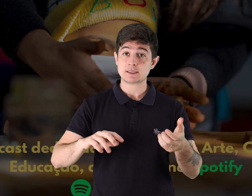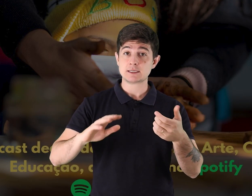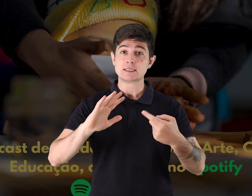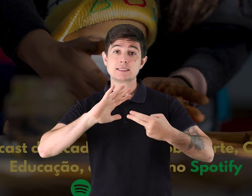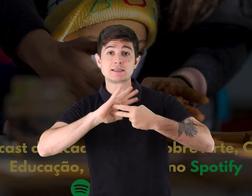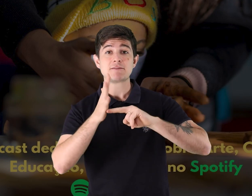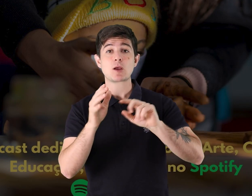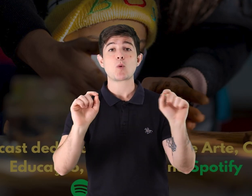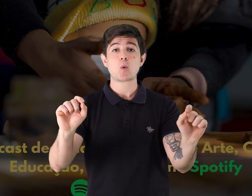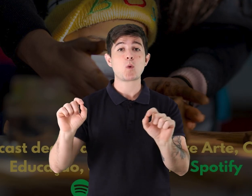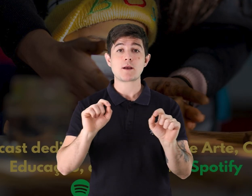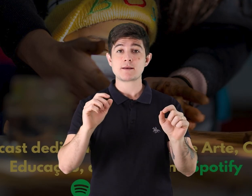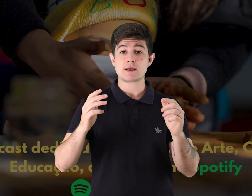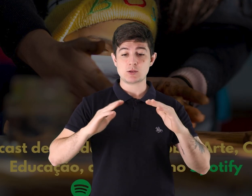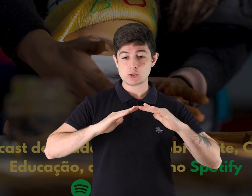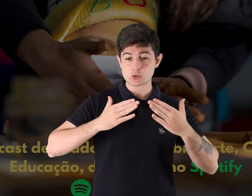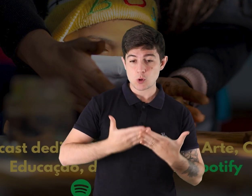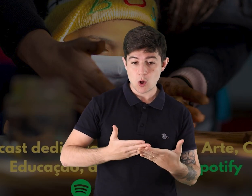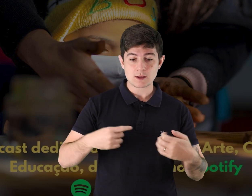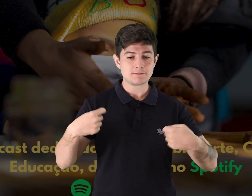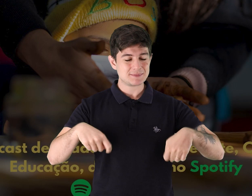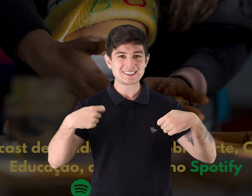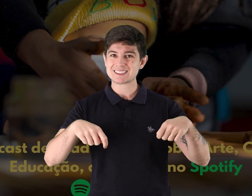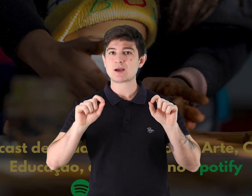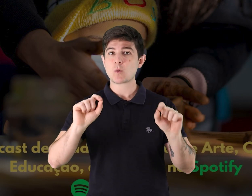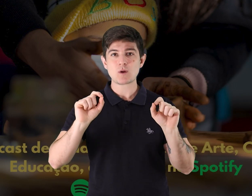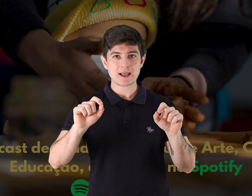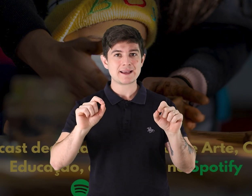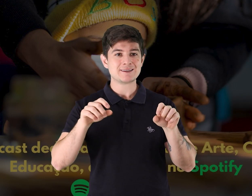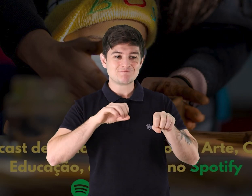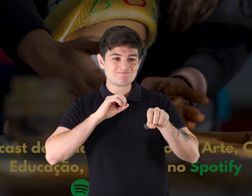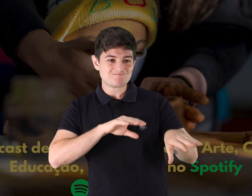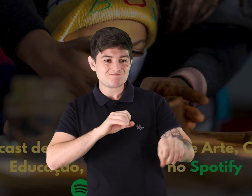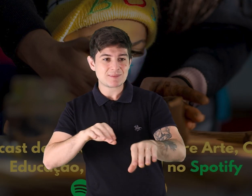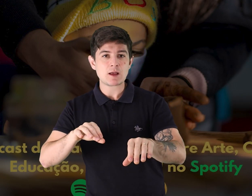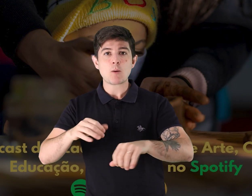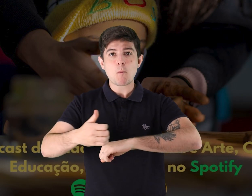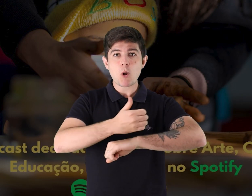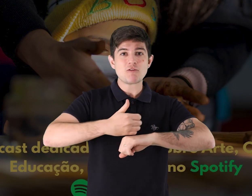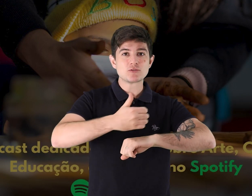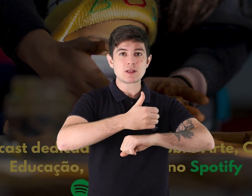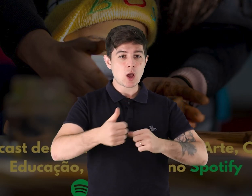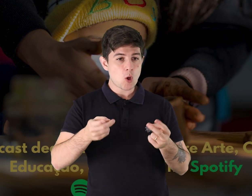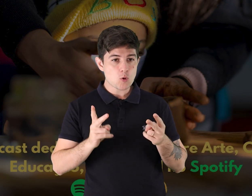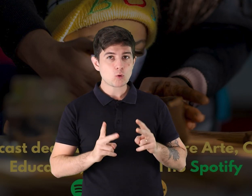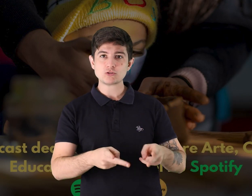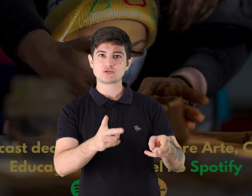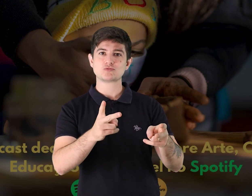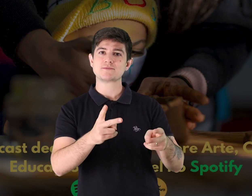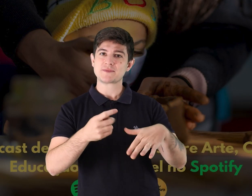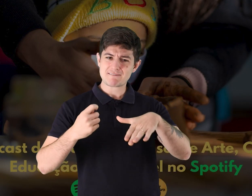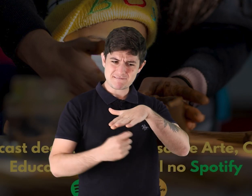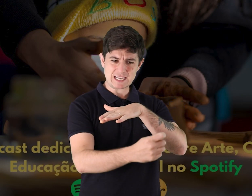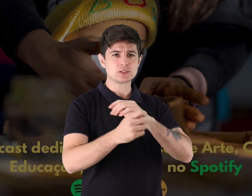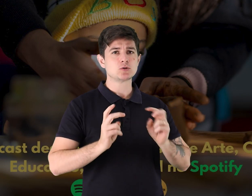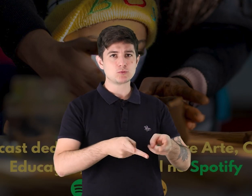primeiro desafio, cabe às instituições investirem na formação de seus profissionais,